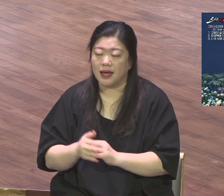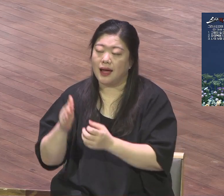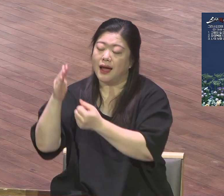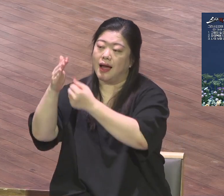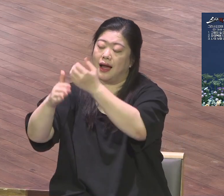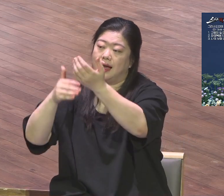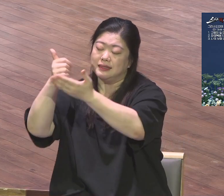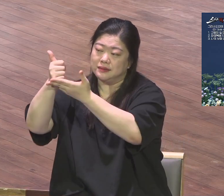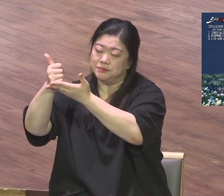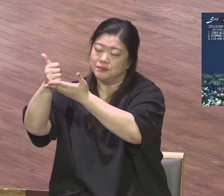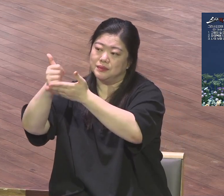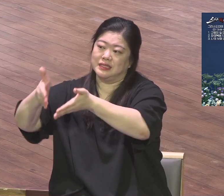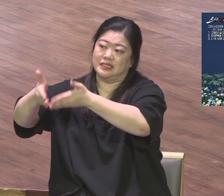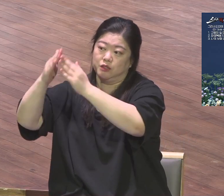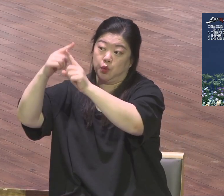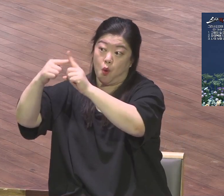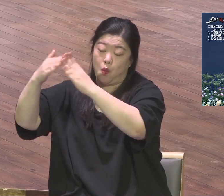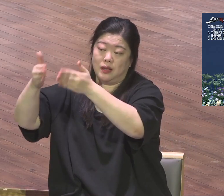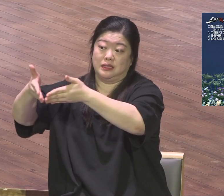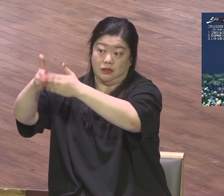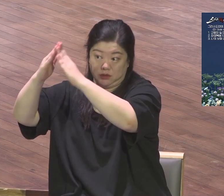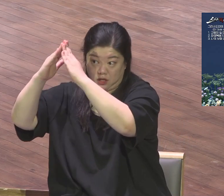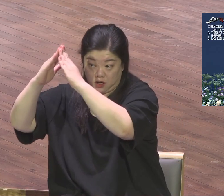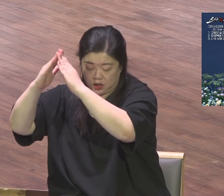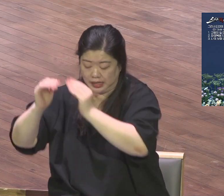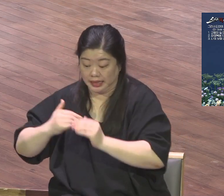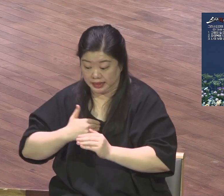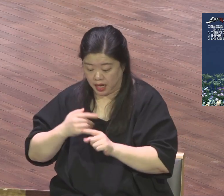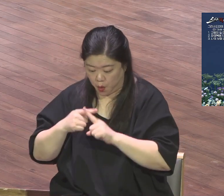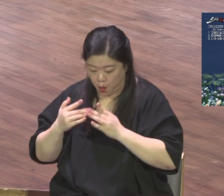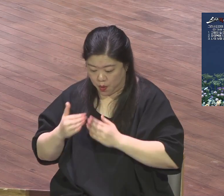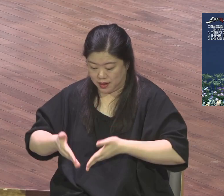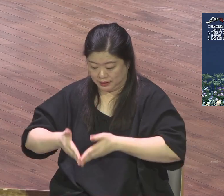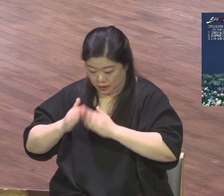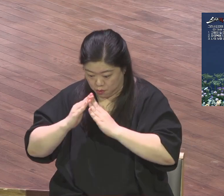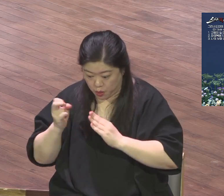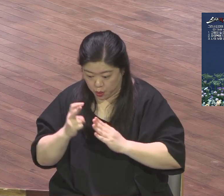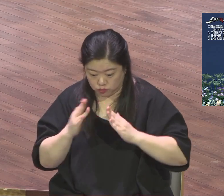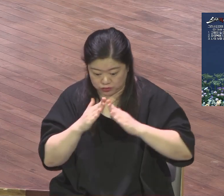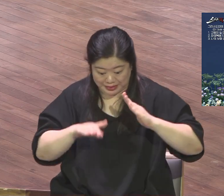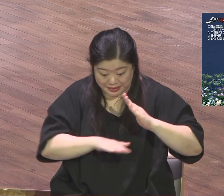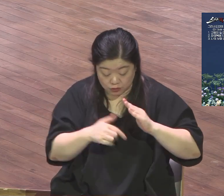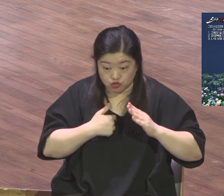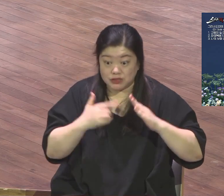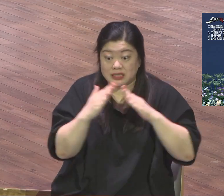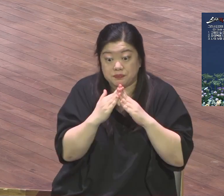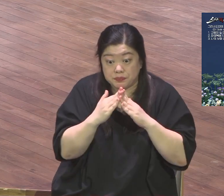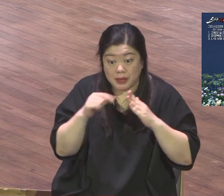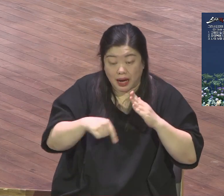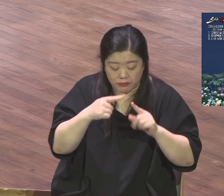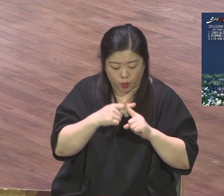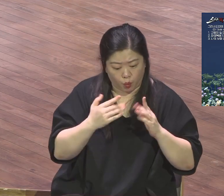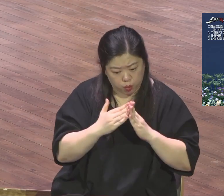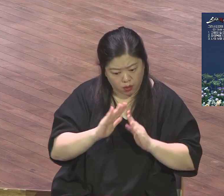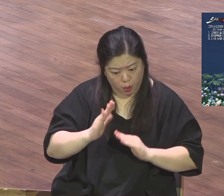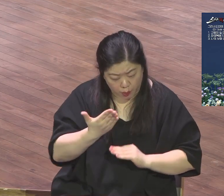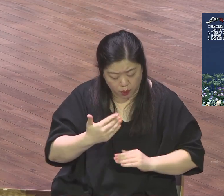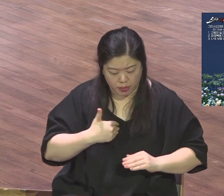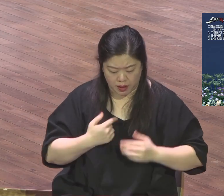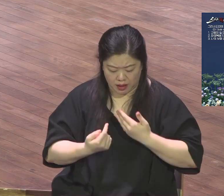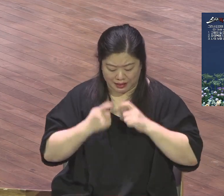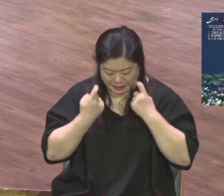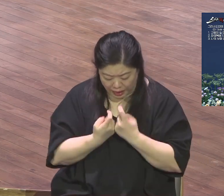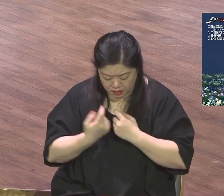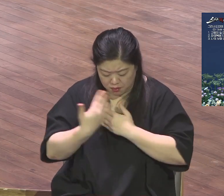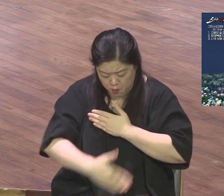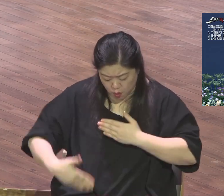로컬체제 지역적인 교회, 승리적인 교회와 전투적인 교회, 지상교회는 지금 싸우고 있는 거예요.